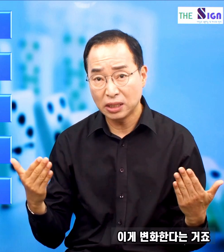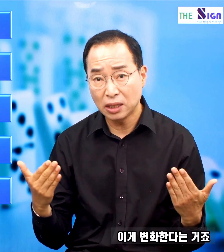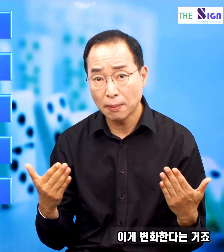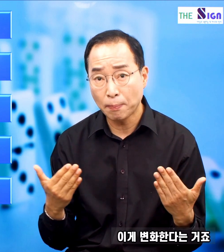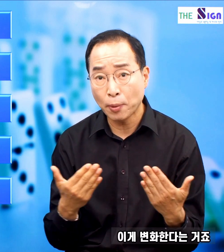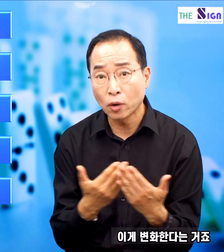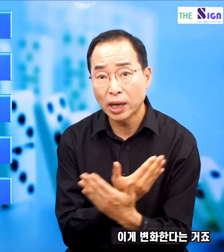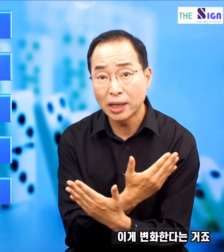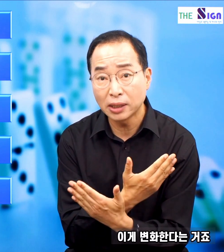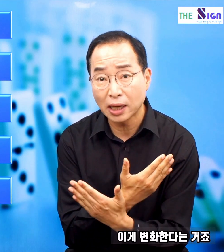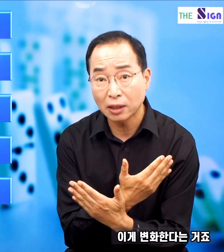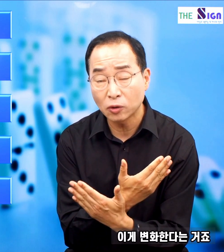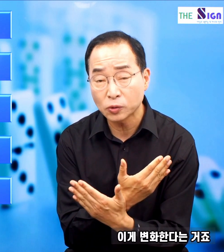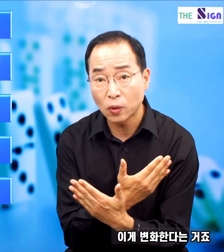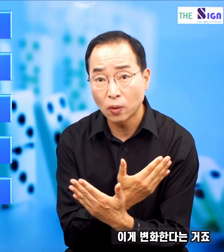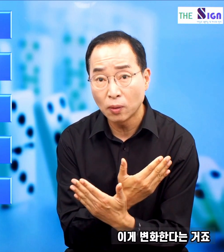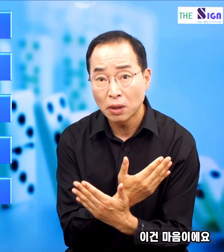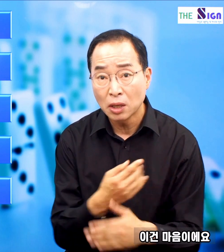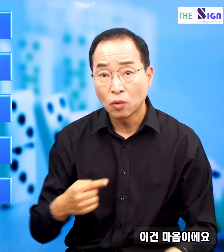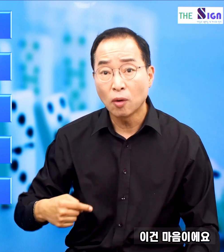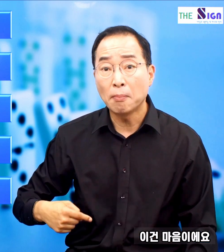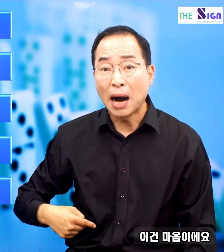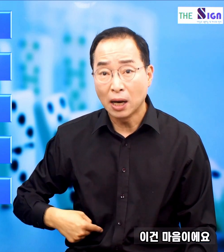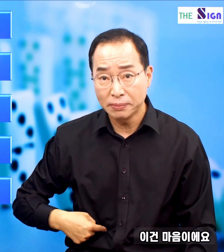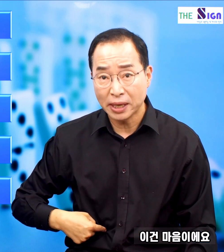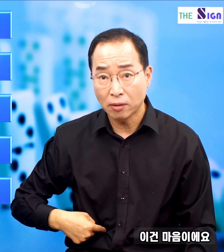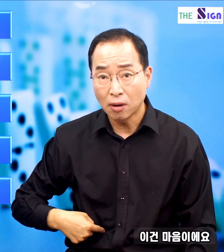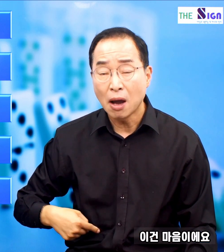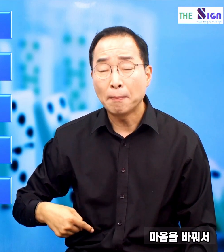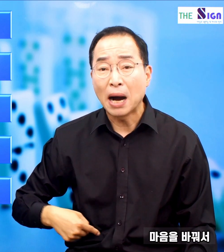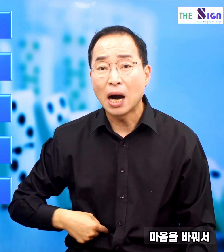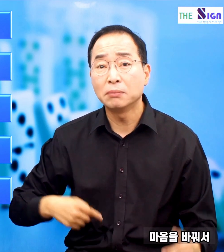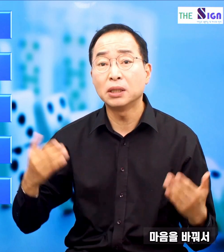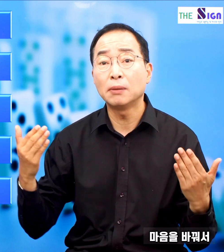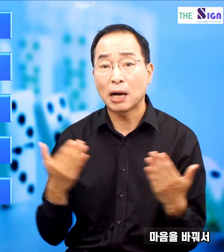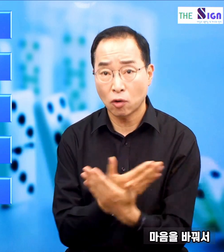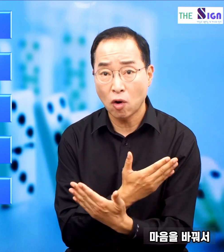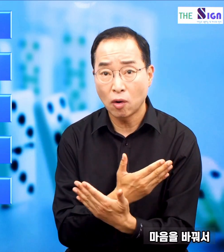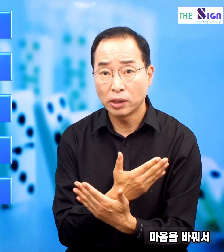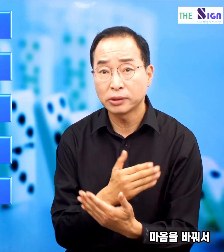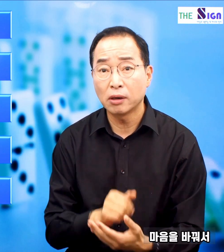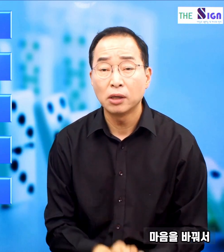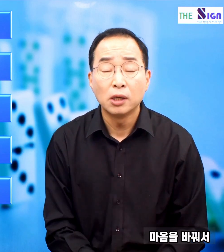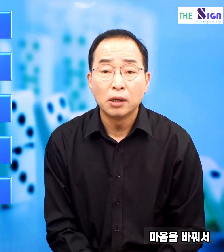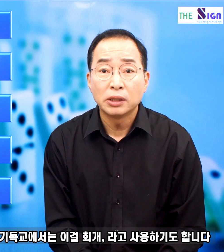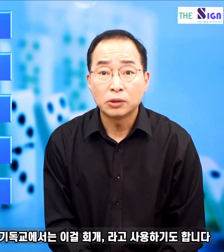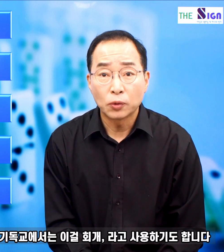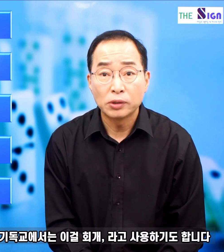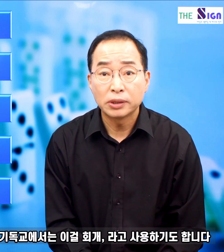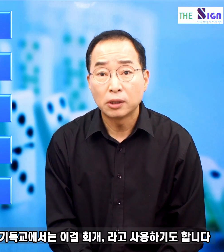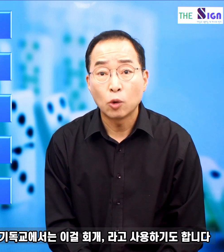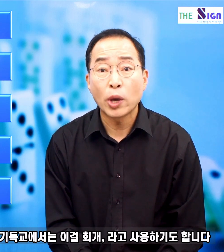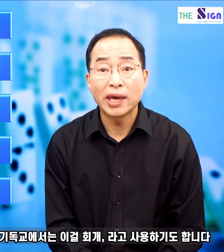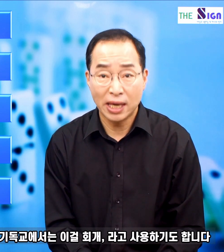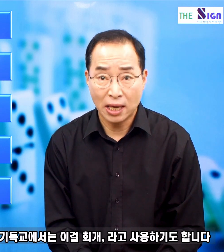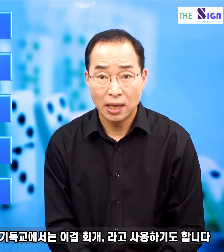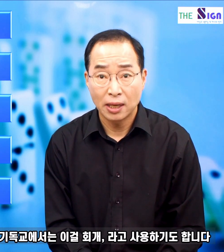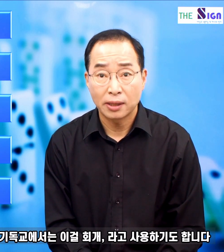이게 변화한다라는 거죠. 이건 마음이에요. 마음을 바꿔. 그래서 기독교에서는 이걸